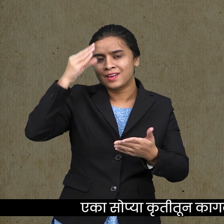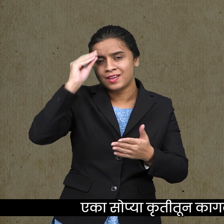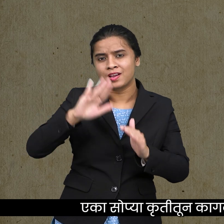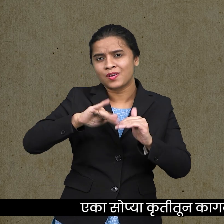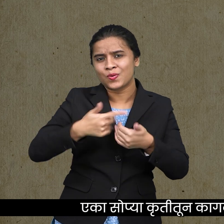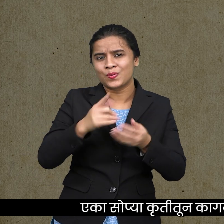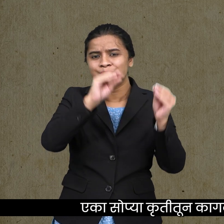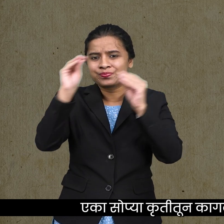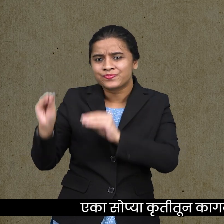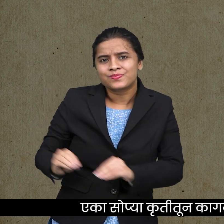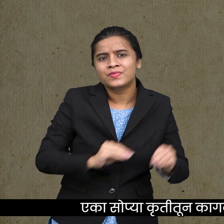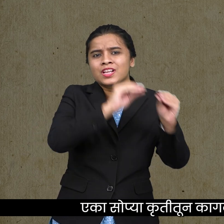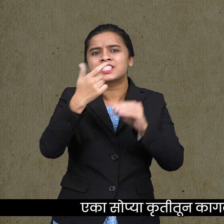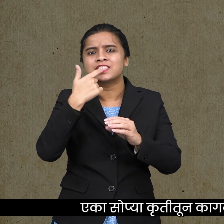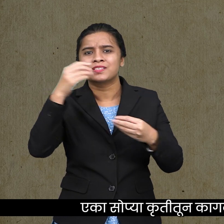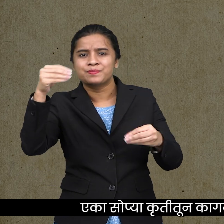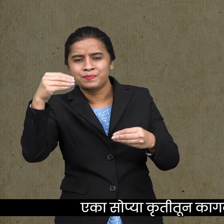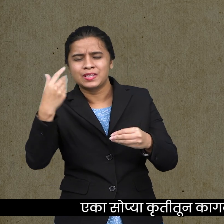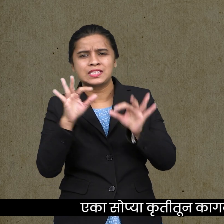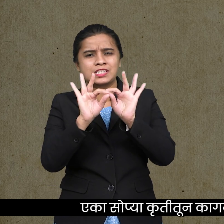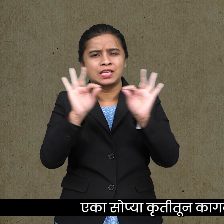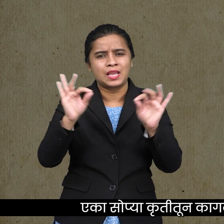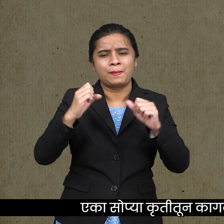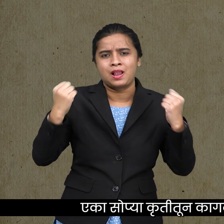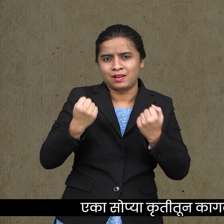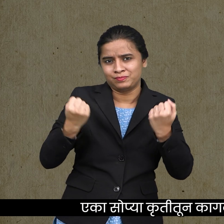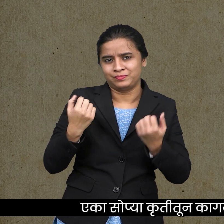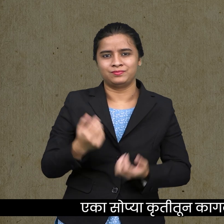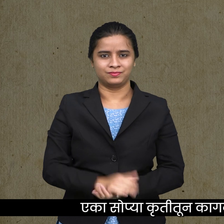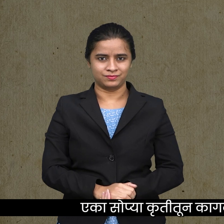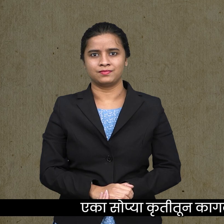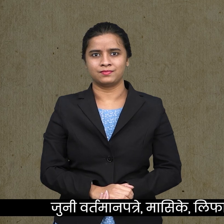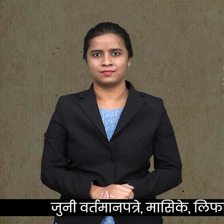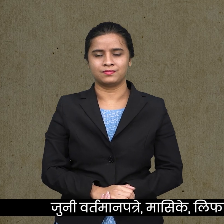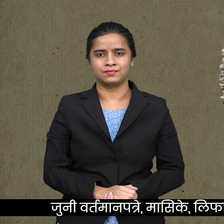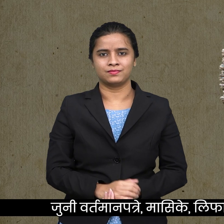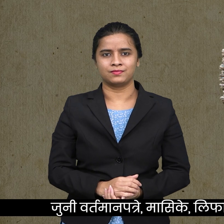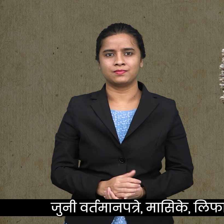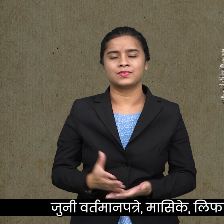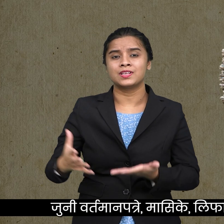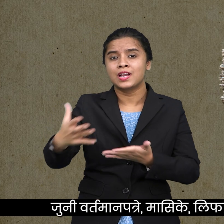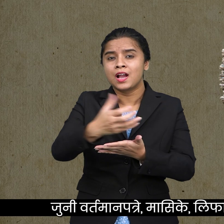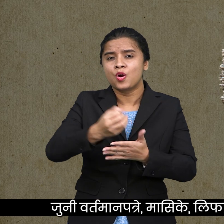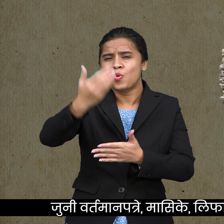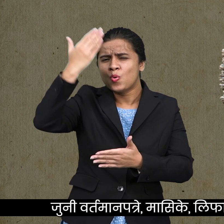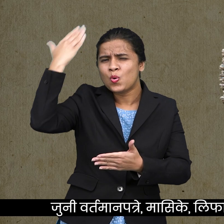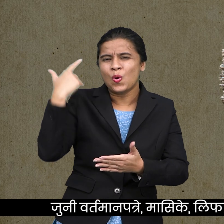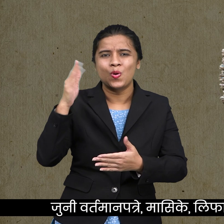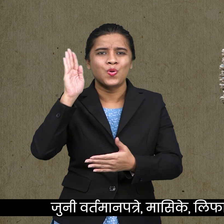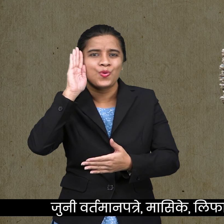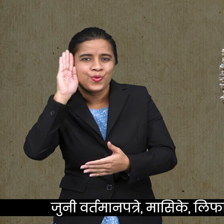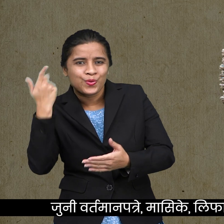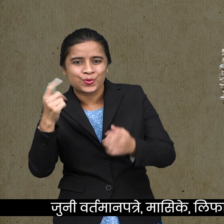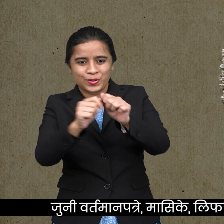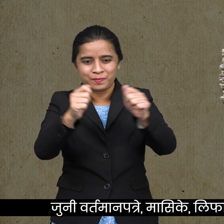एका सोप्या कृतीतून कागदाचे पुनर्वापर कसे करायचे ते शिकूया. जुनी वर्तमानपत्रे, मासिके,